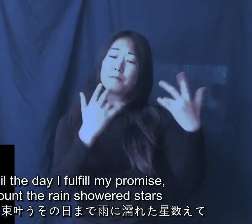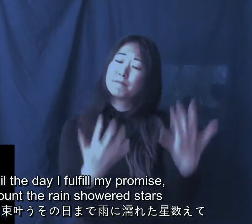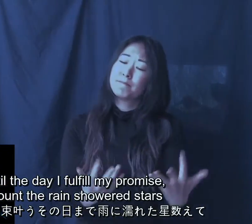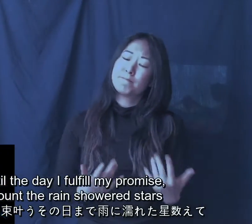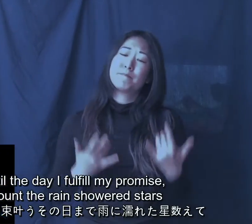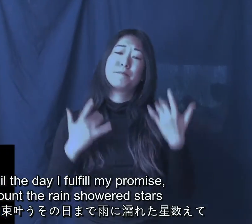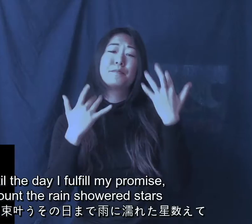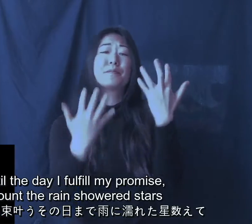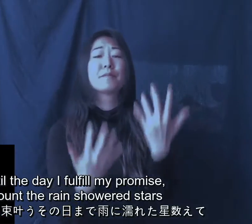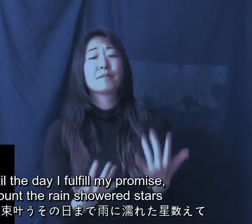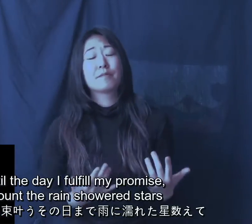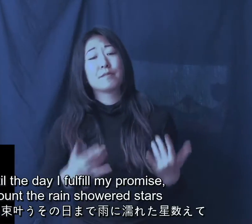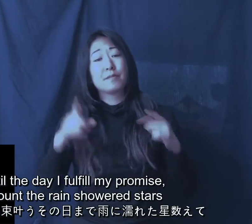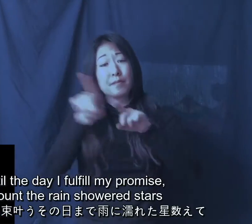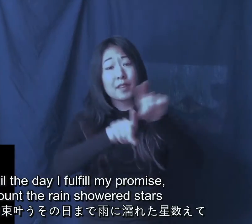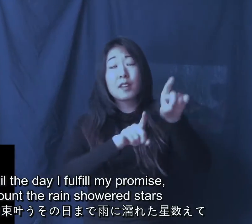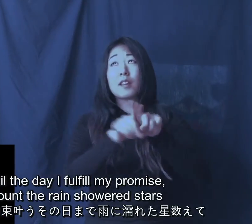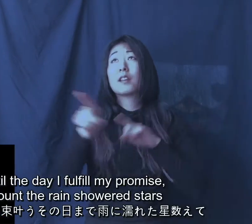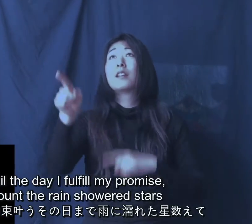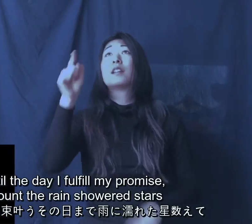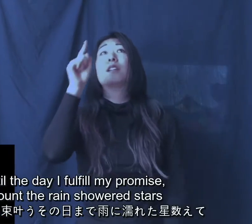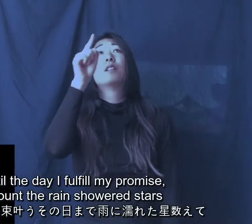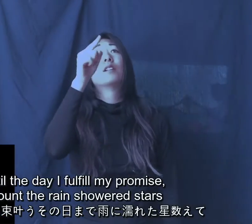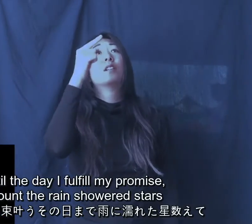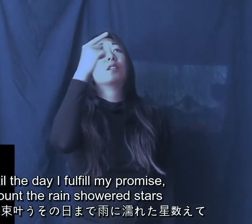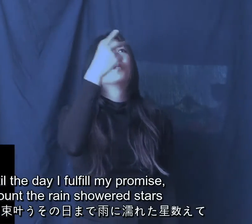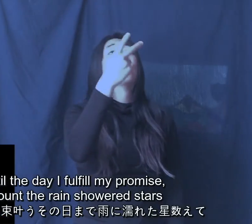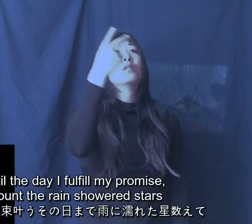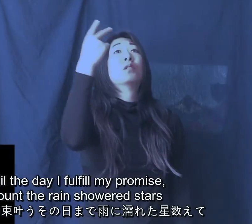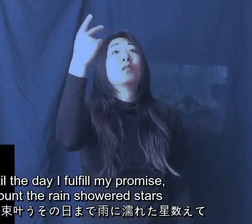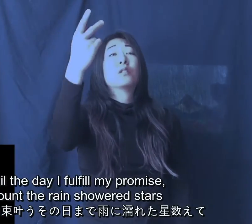濡れた星数えてい